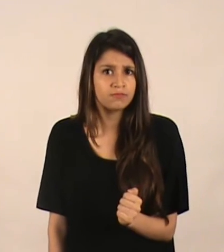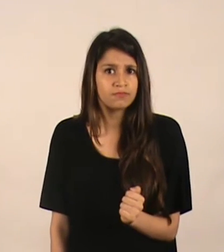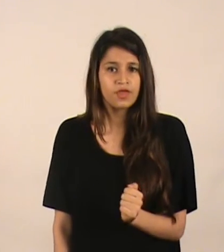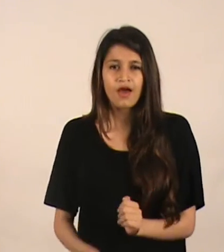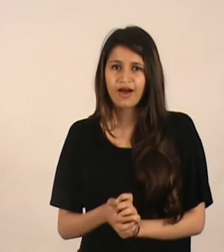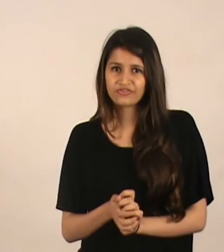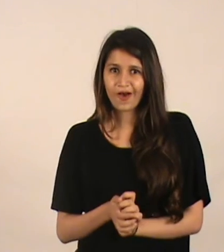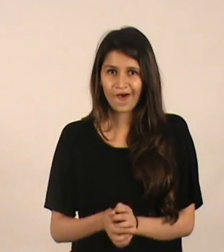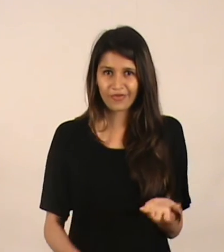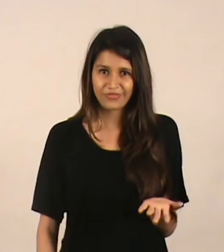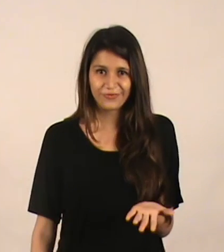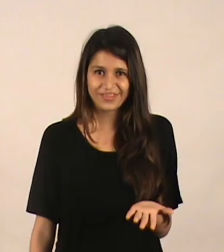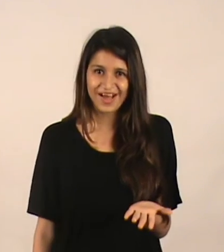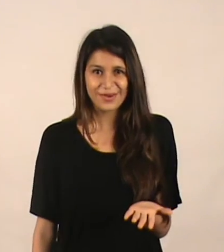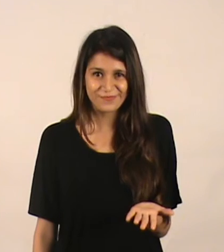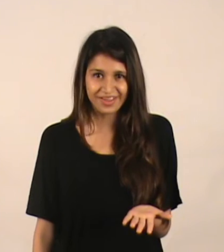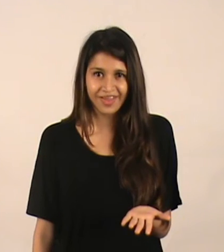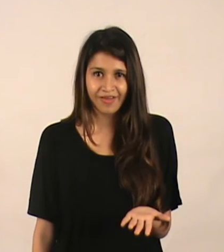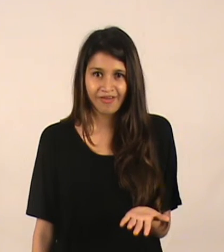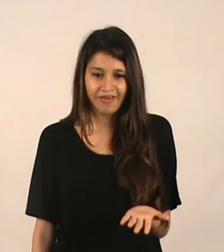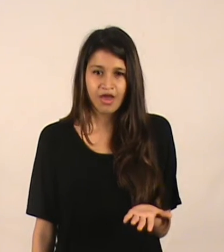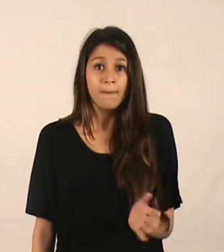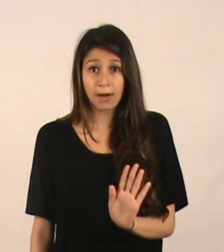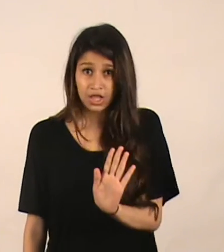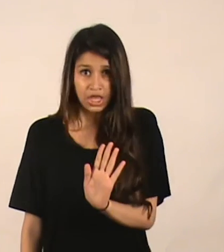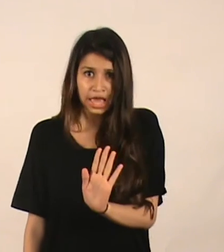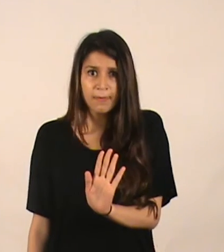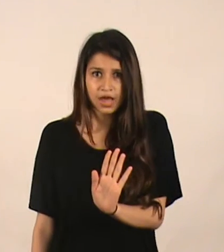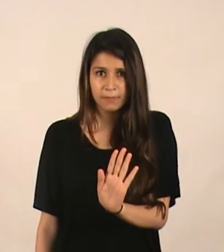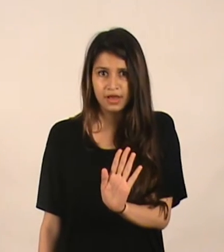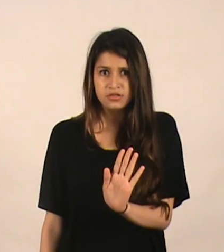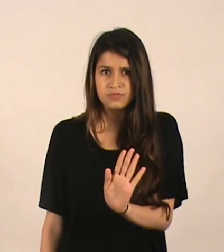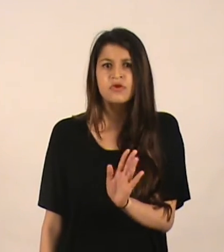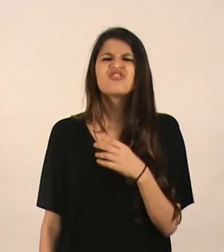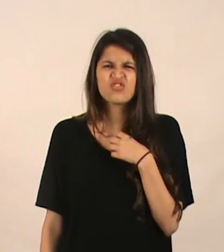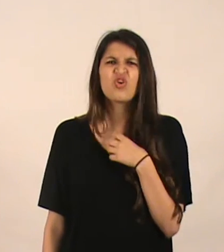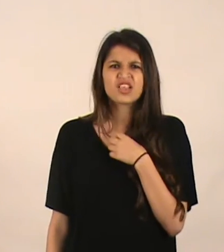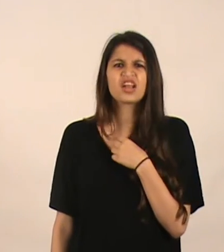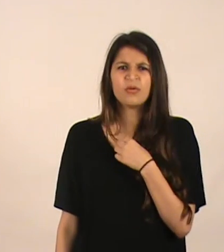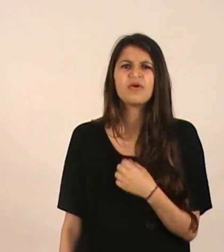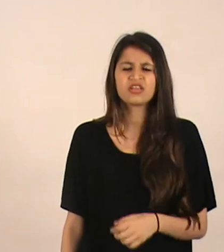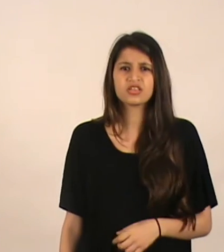अच्छा दो हजार लेंगे पकी है हमारे पास से दो हजार कम पढ़ रहे